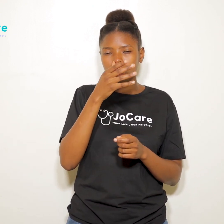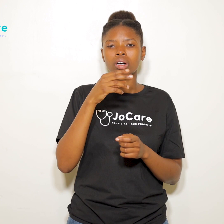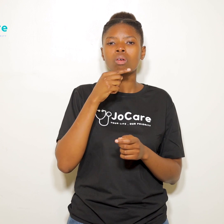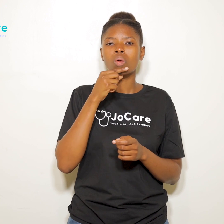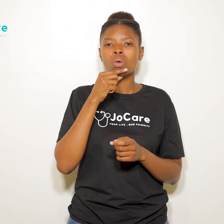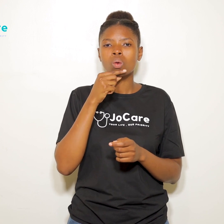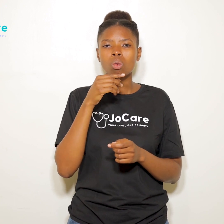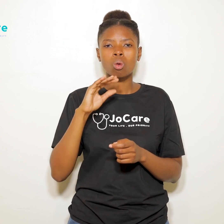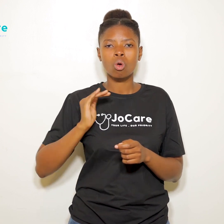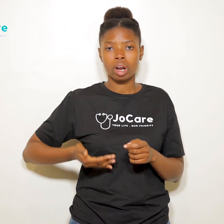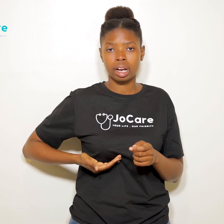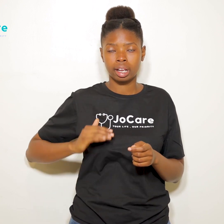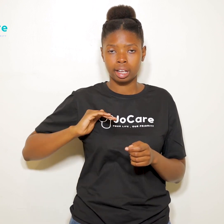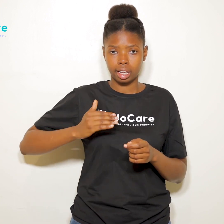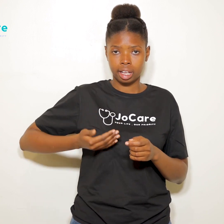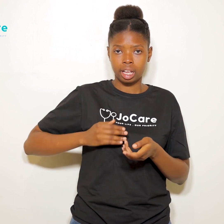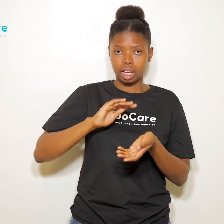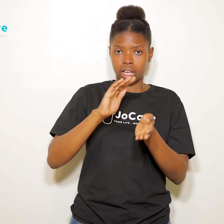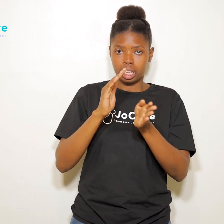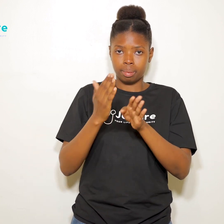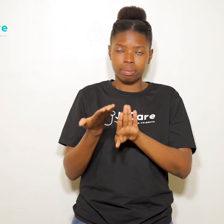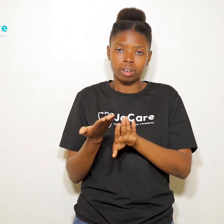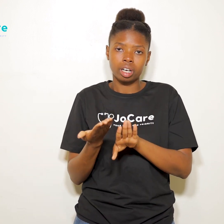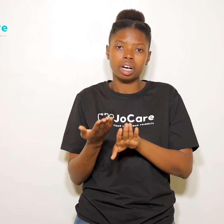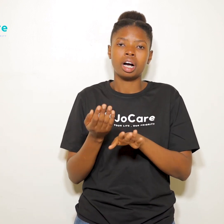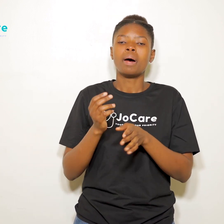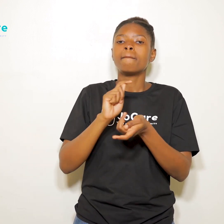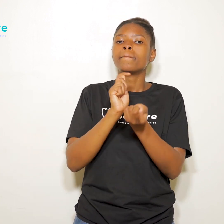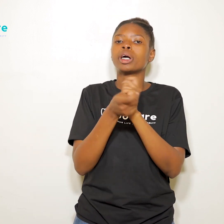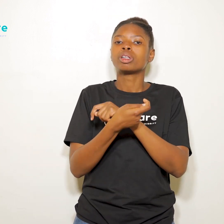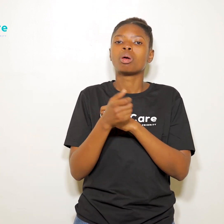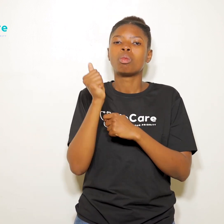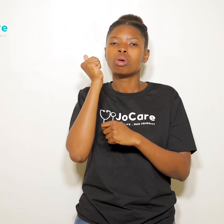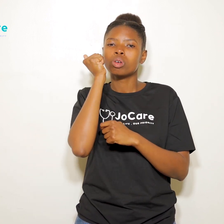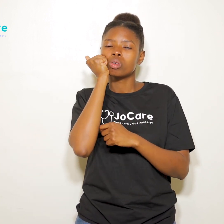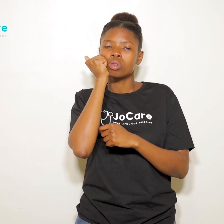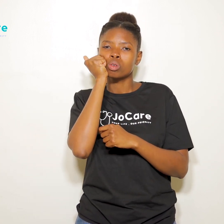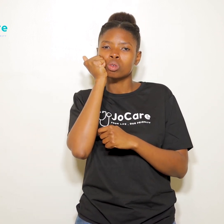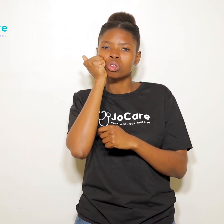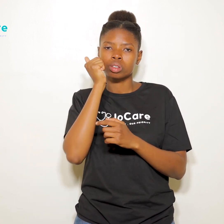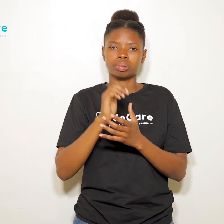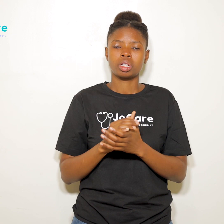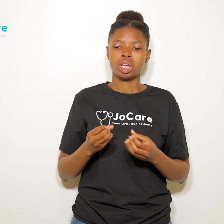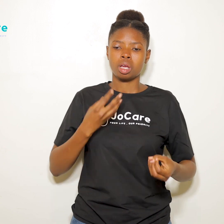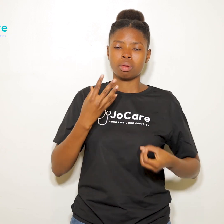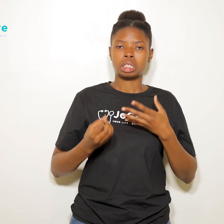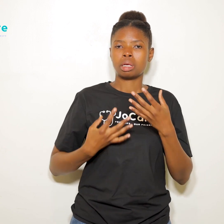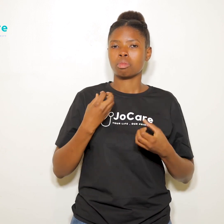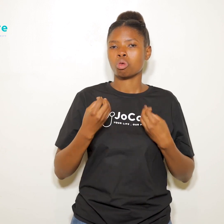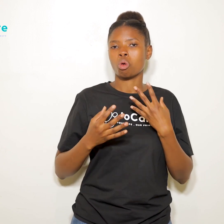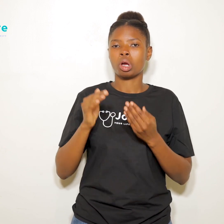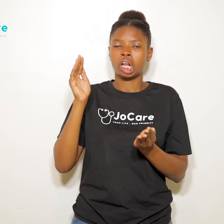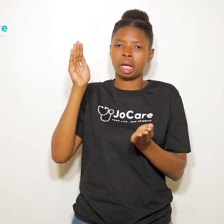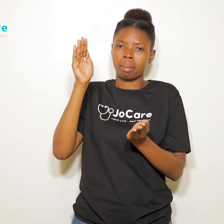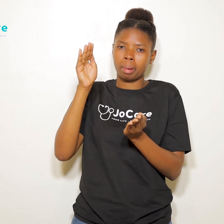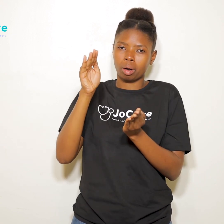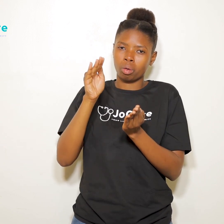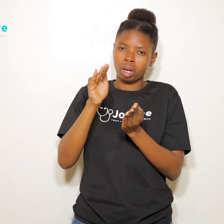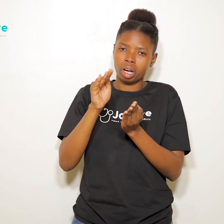Ni ukuvuga noneho ya misemburo iragenda ikagabanuka, iyitwa progesterone n'iyo yitwa estrogene iramanuka yose, aricyo gihe